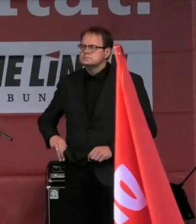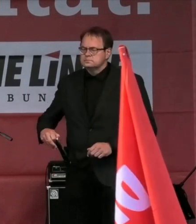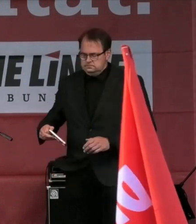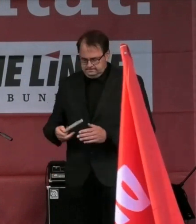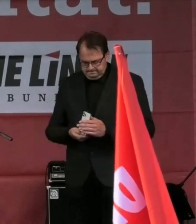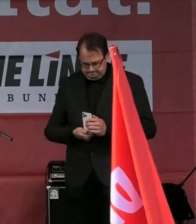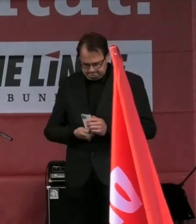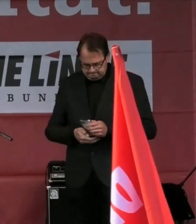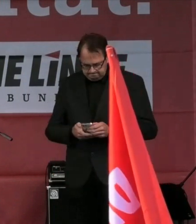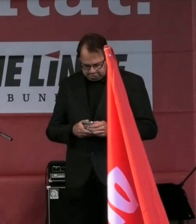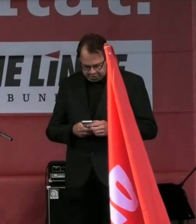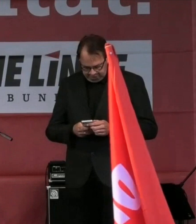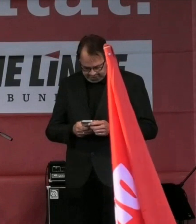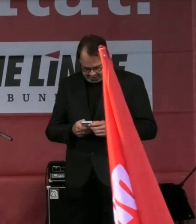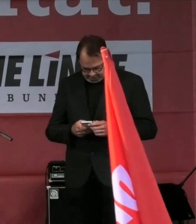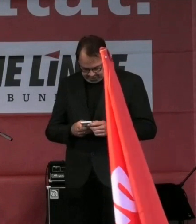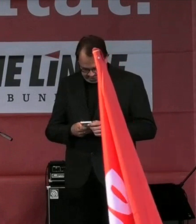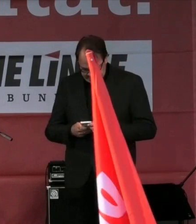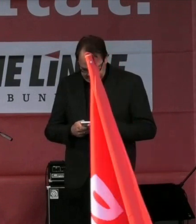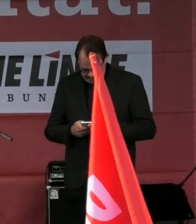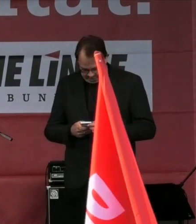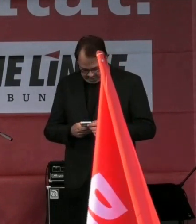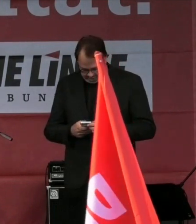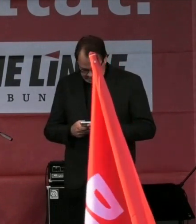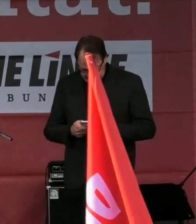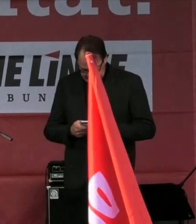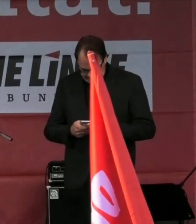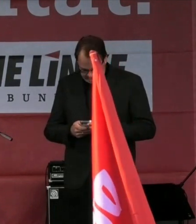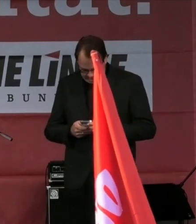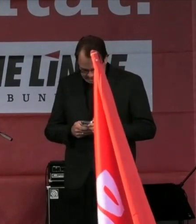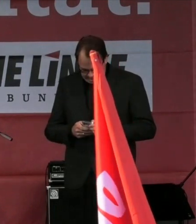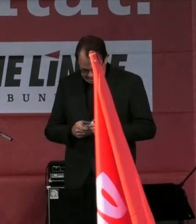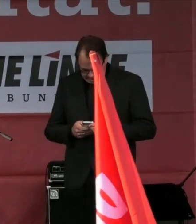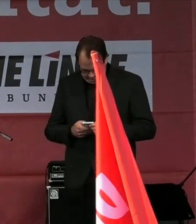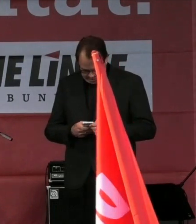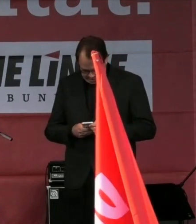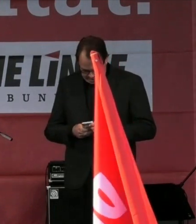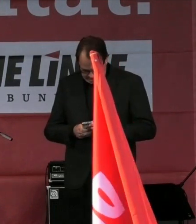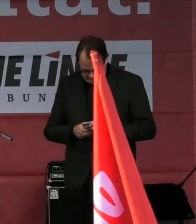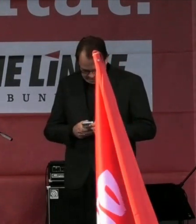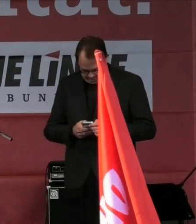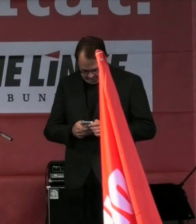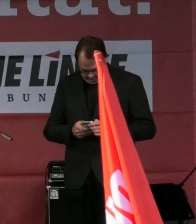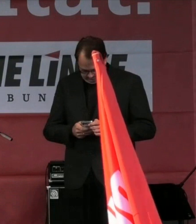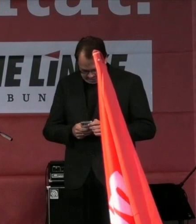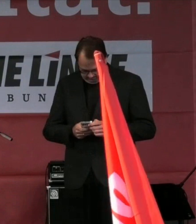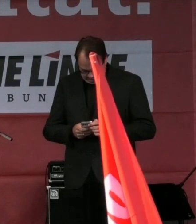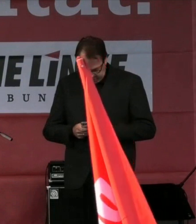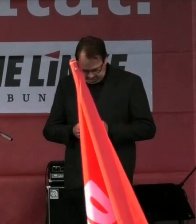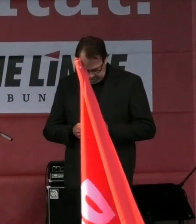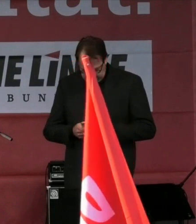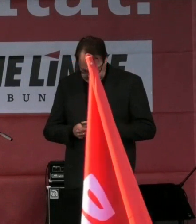einen seite ein transatlantisches bündnis die nato das gibt über 1000 milliarden dollar für rüstung